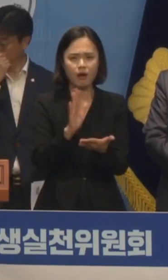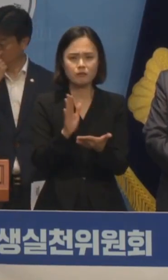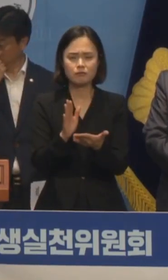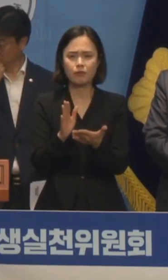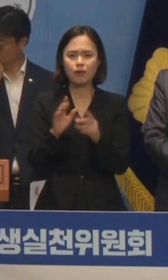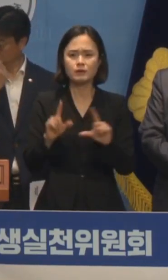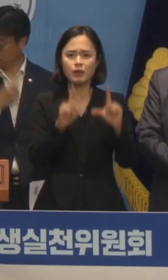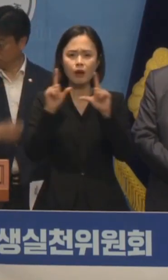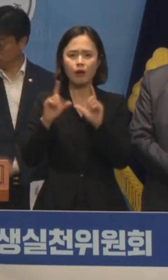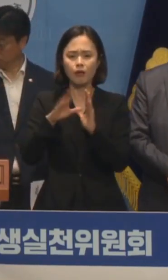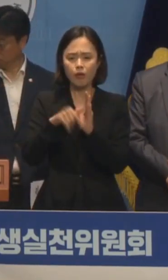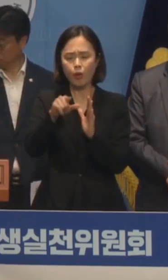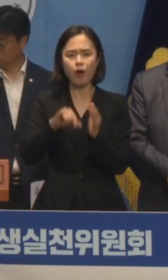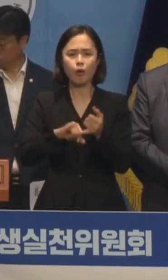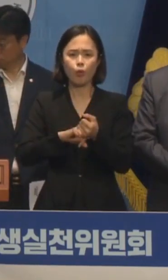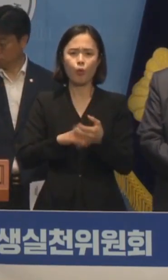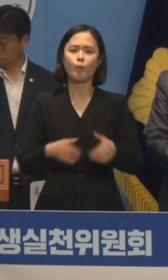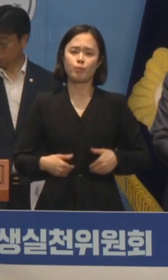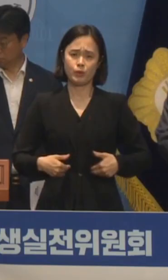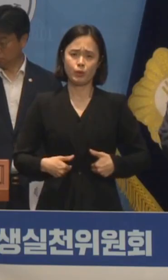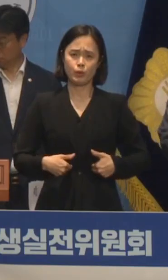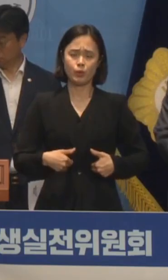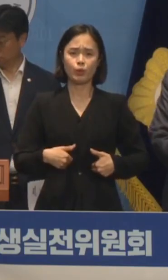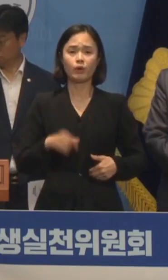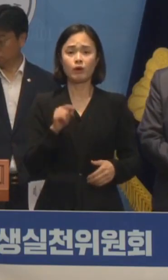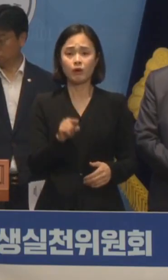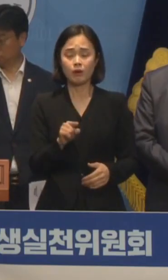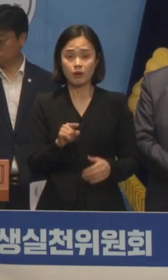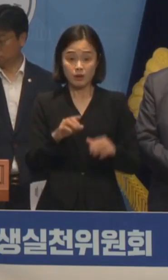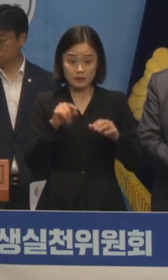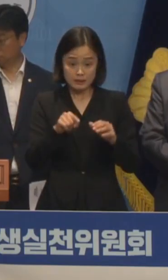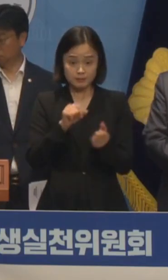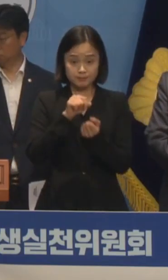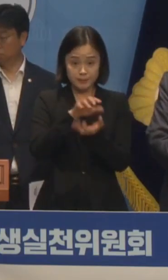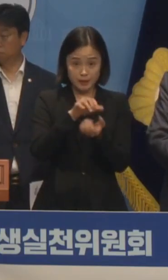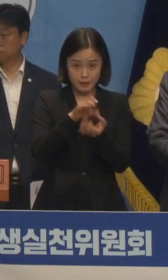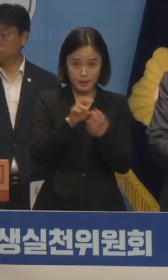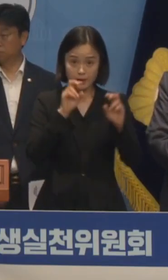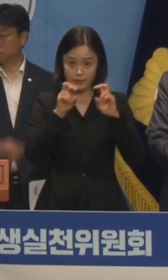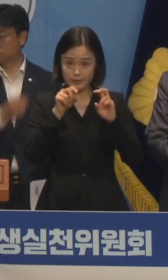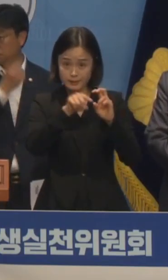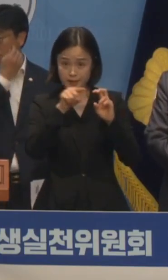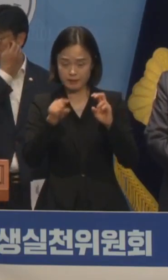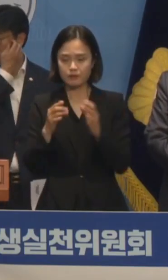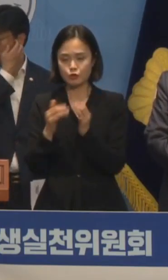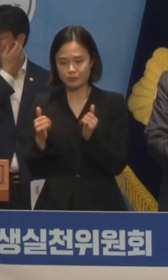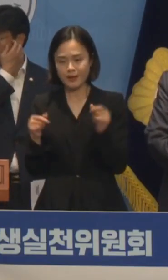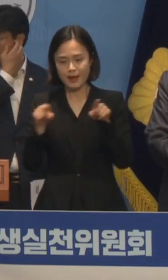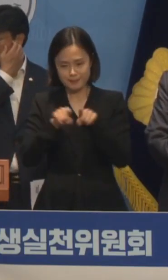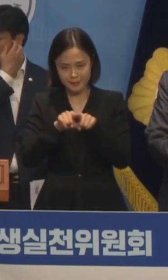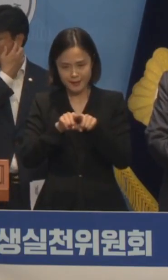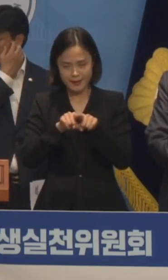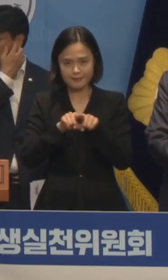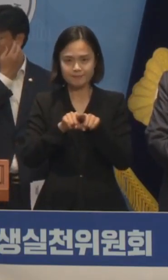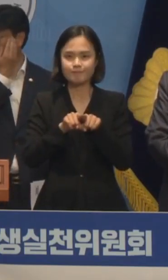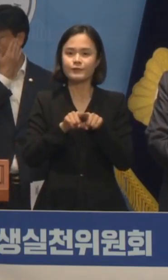국회 플랫폼사들은 각종 상생을 하겠다고 하지만 말로만입니다.